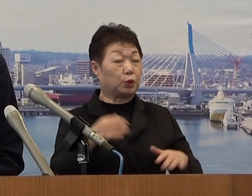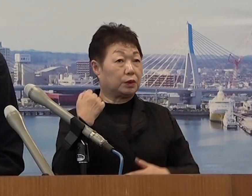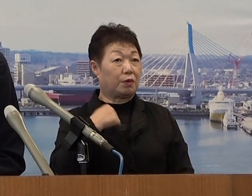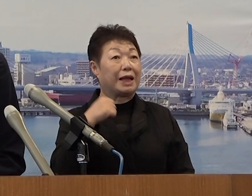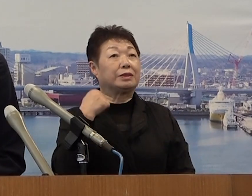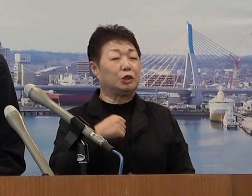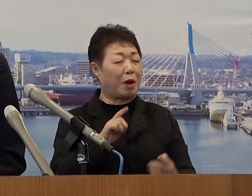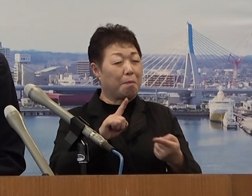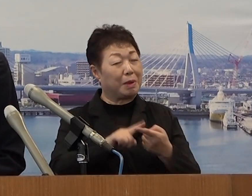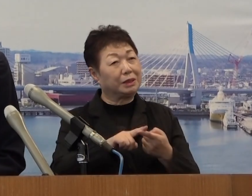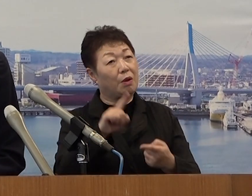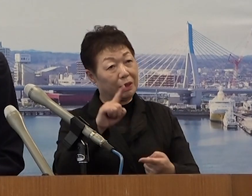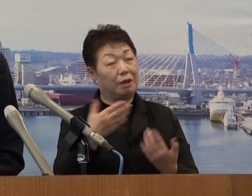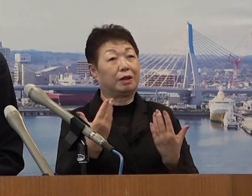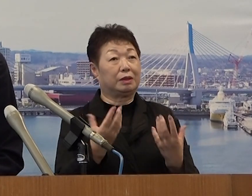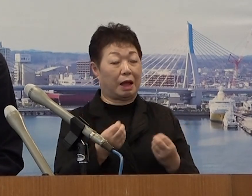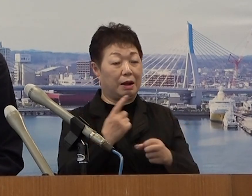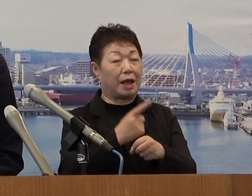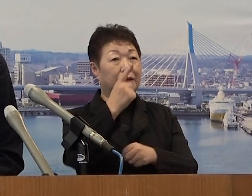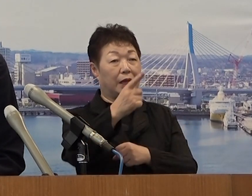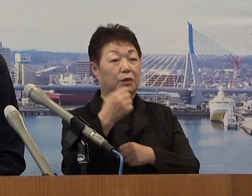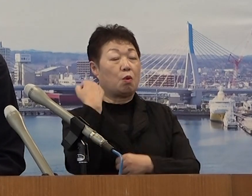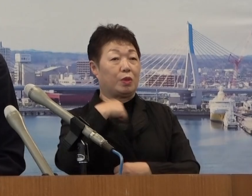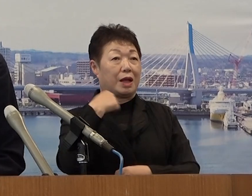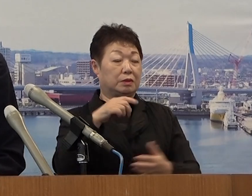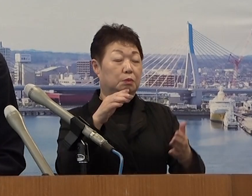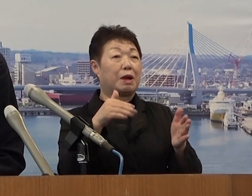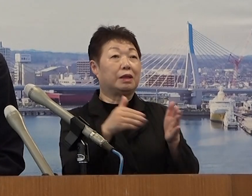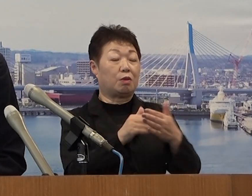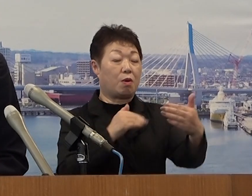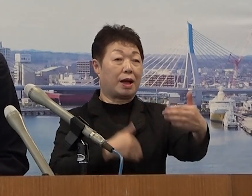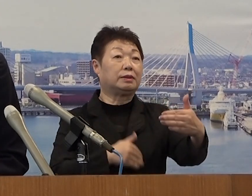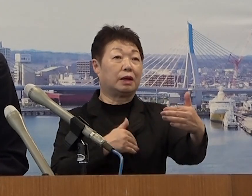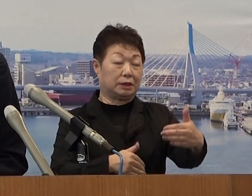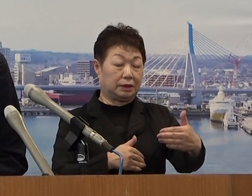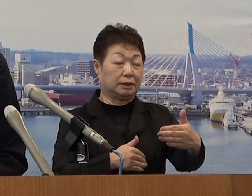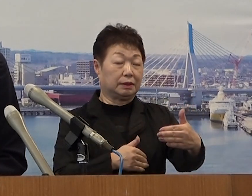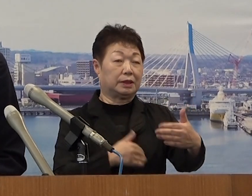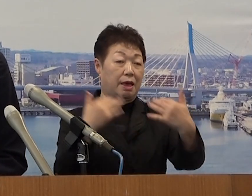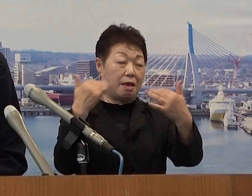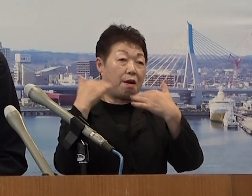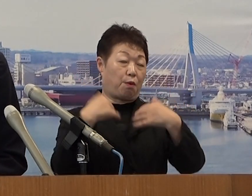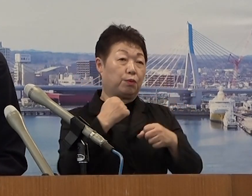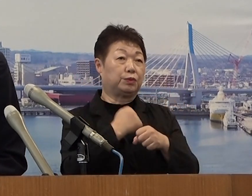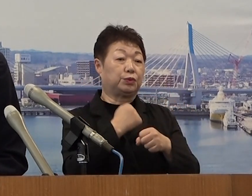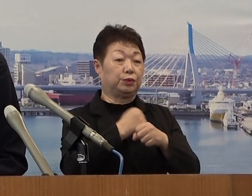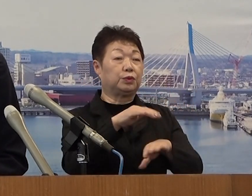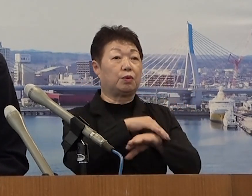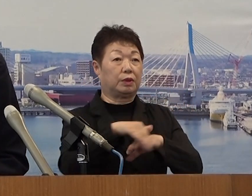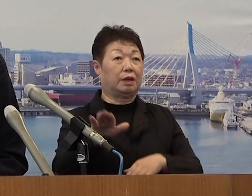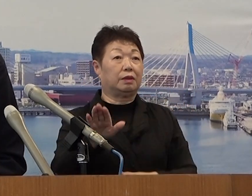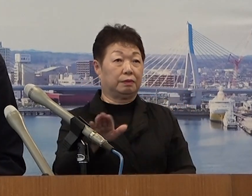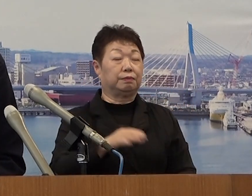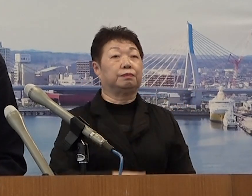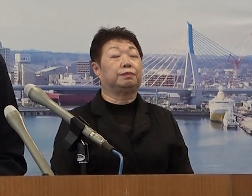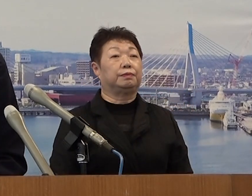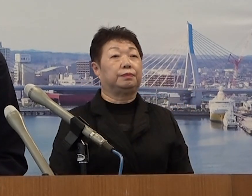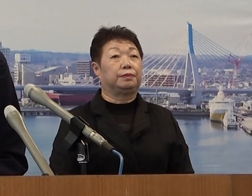には間に合いませんが来年の夏までに間に合うようしっかりと設置を進めてまいりたいと存じます